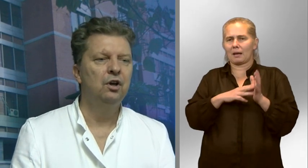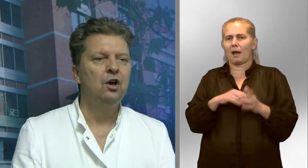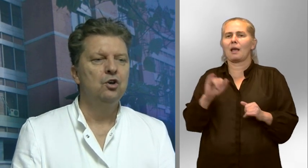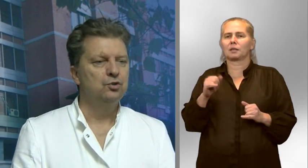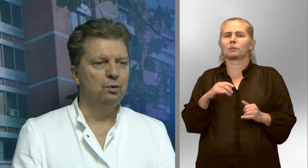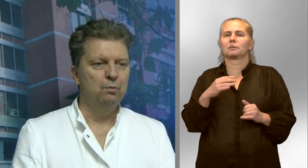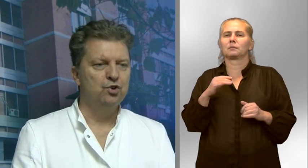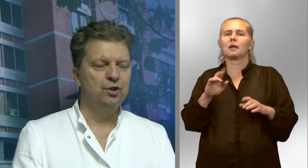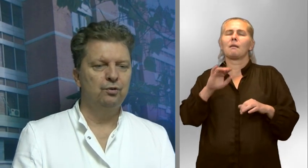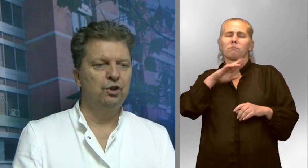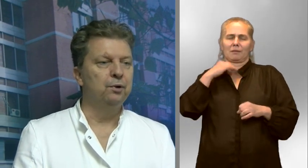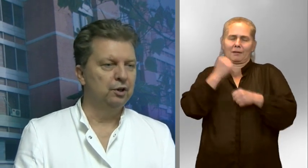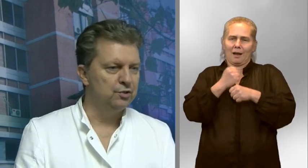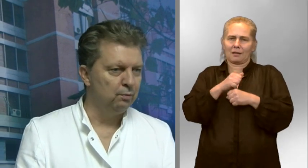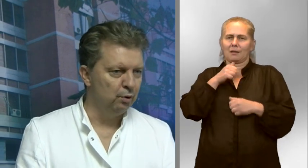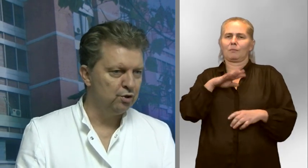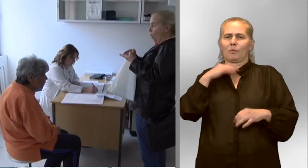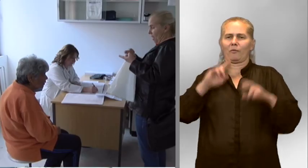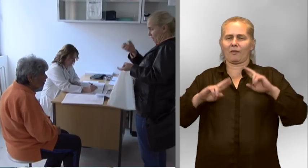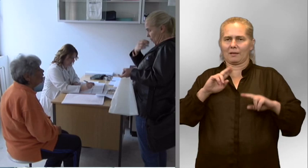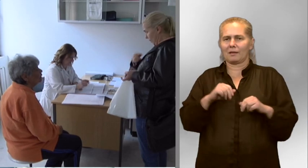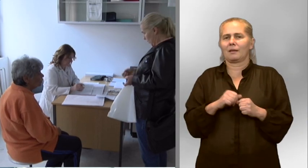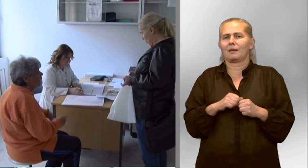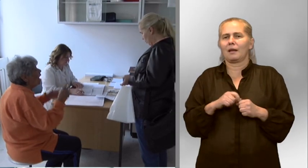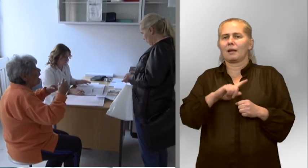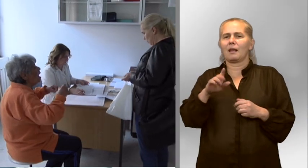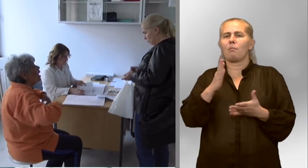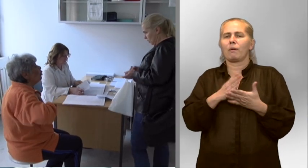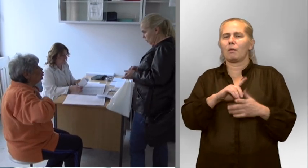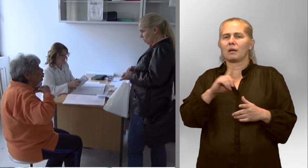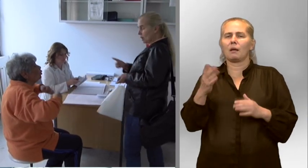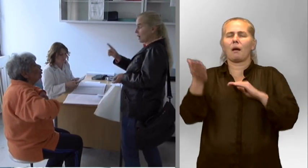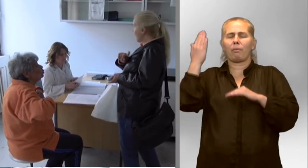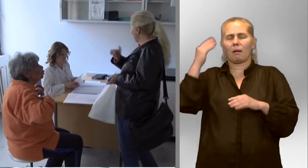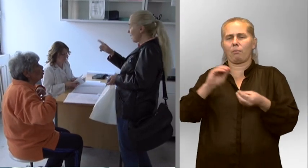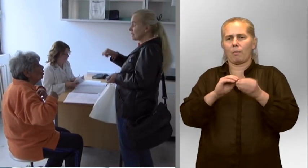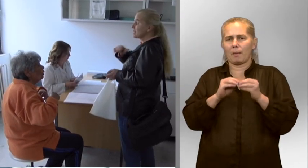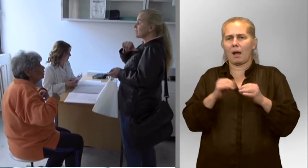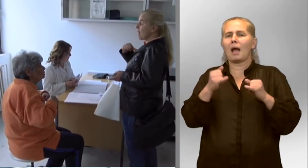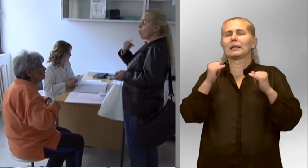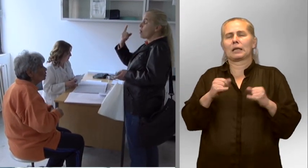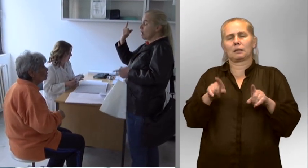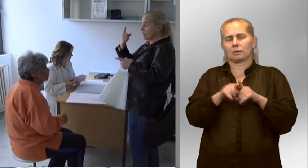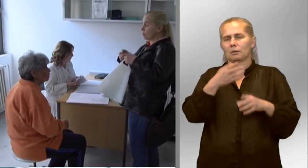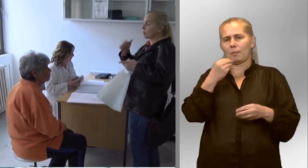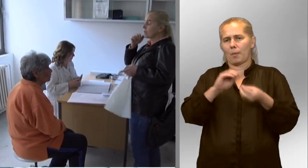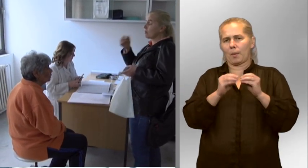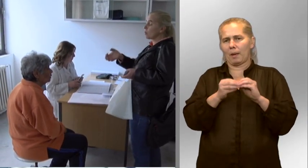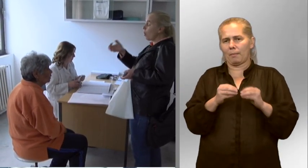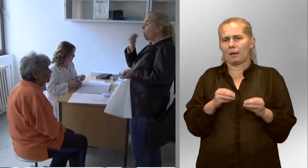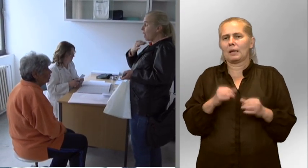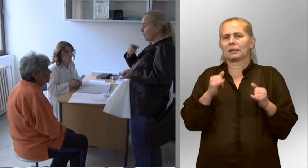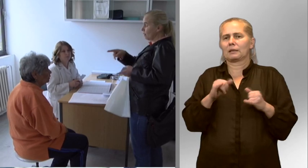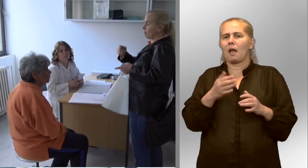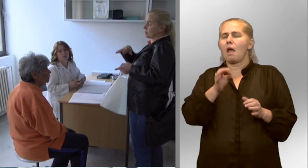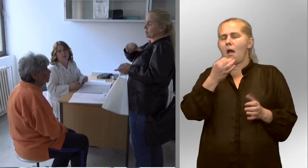Milan, su veoma požrtvovani i predani svom poslu. Nije bilo ni onda problema, nemamo ih ni sad. Sad je još bolja situacija sa